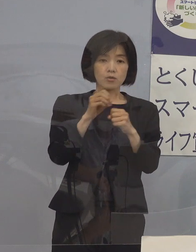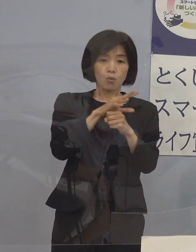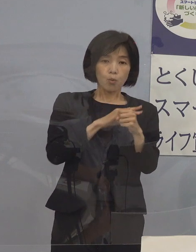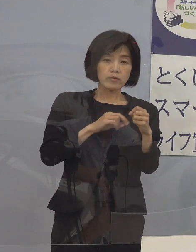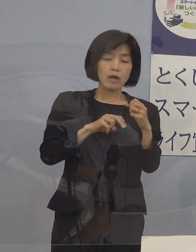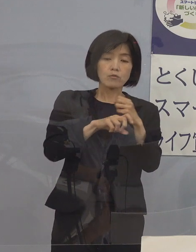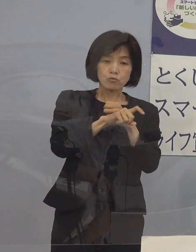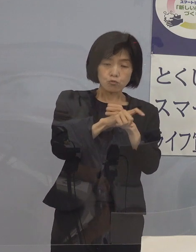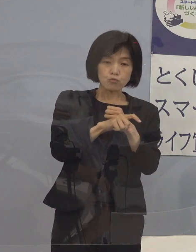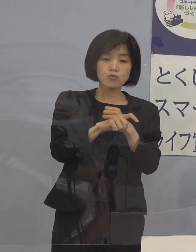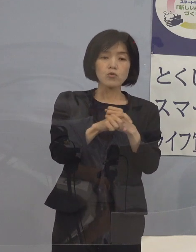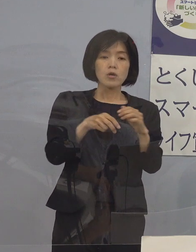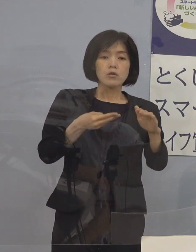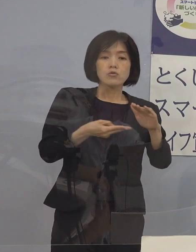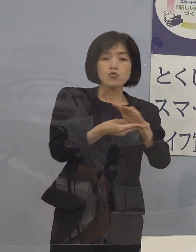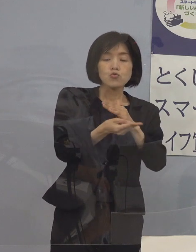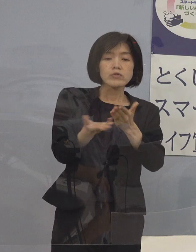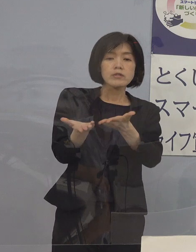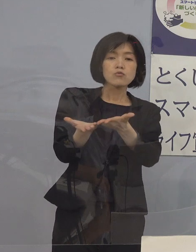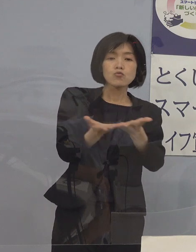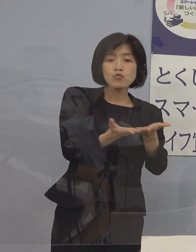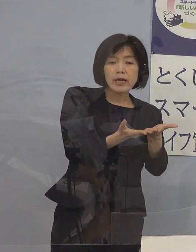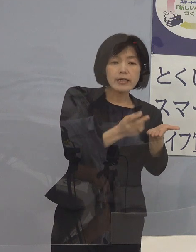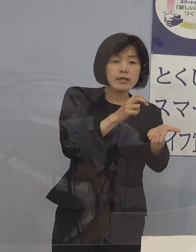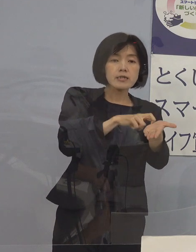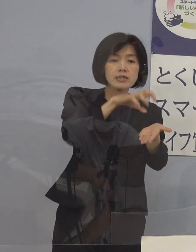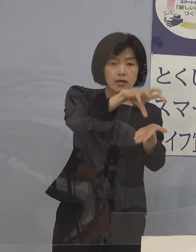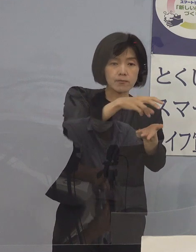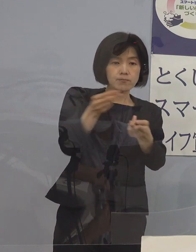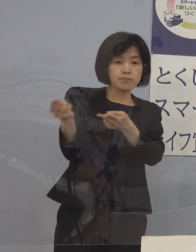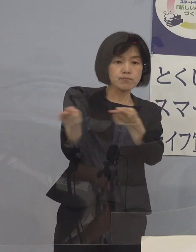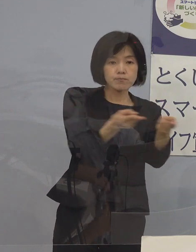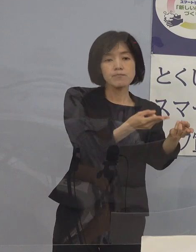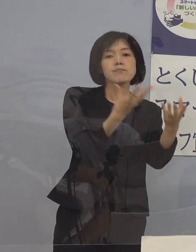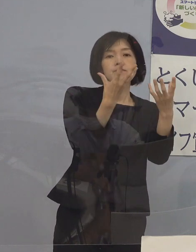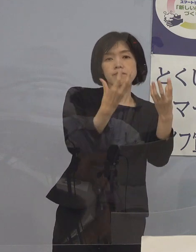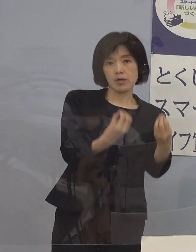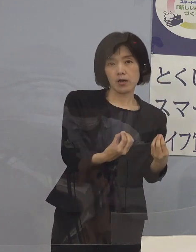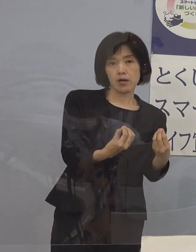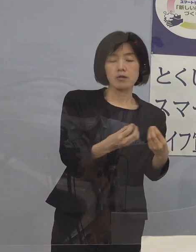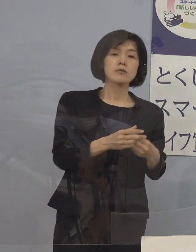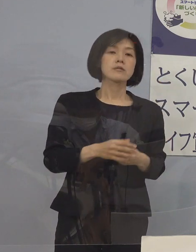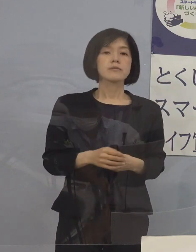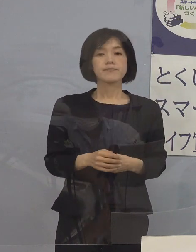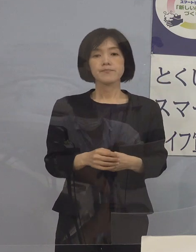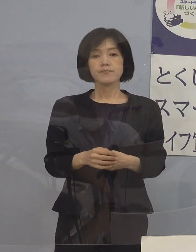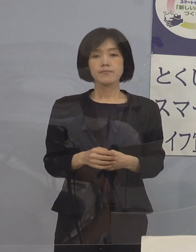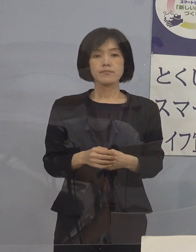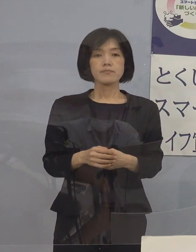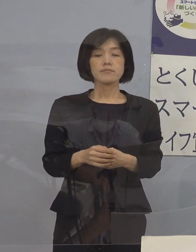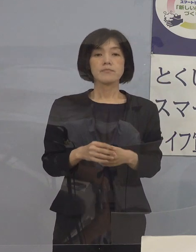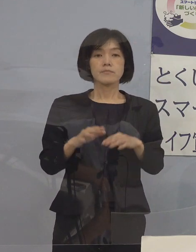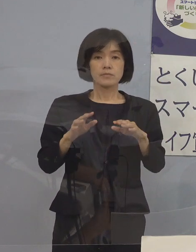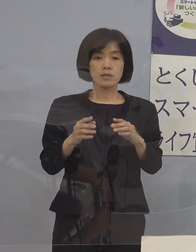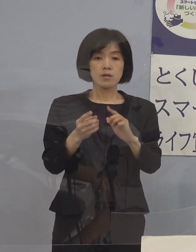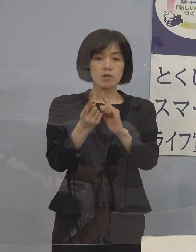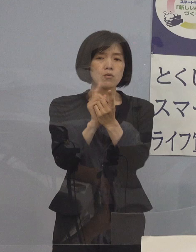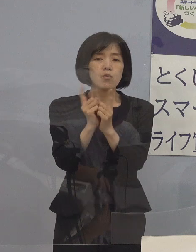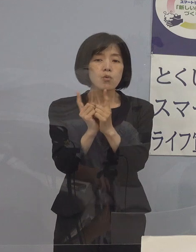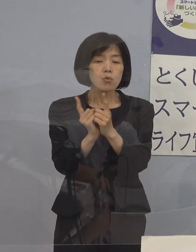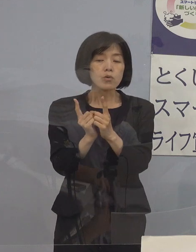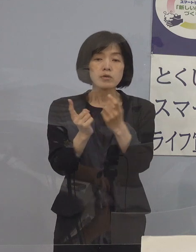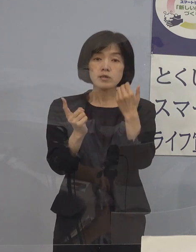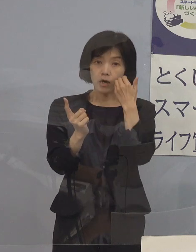院受け入れ医療機関に入院中であります。また現時点での濃厚接触